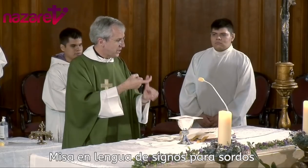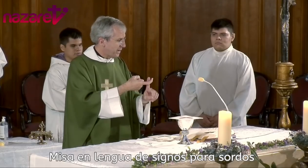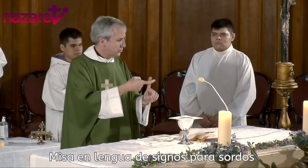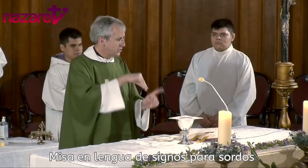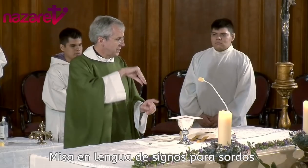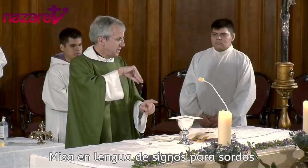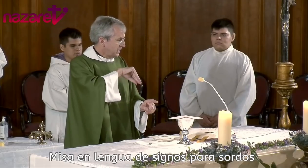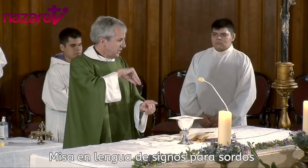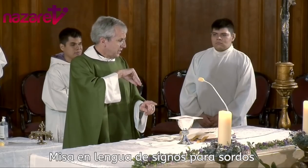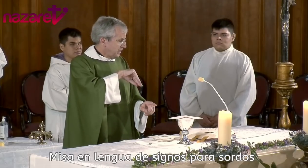hermanos,